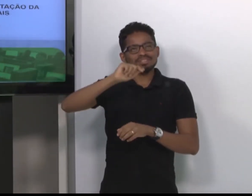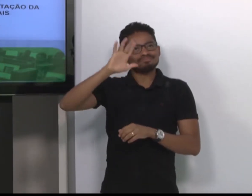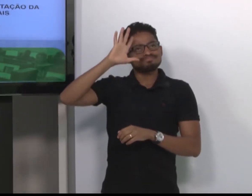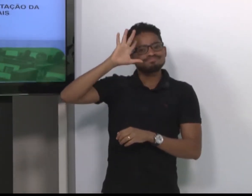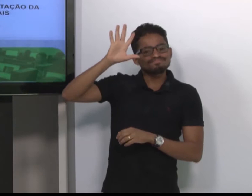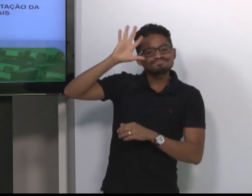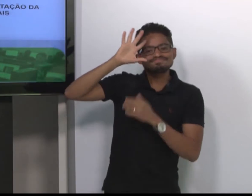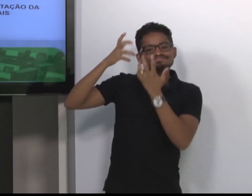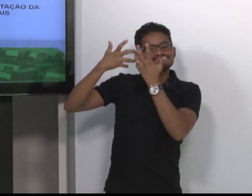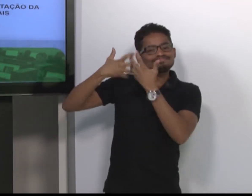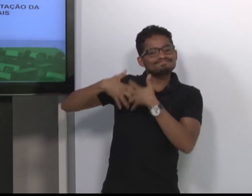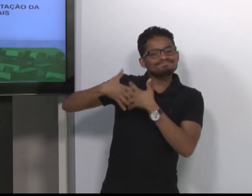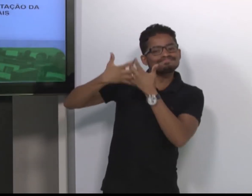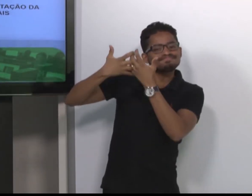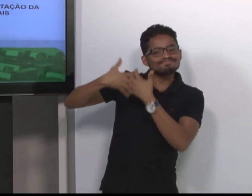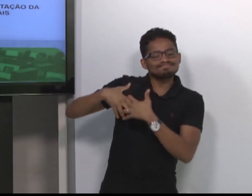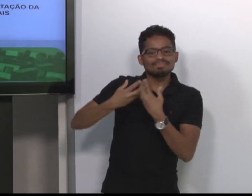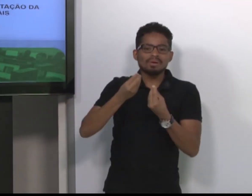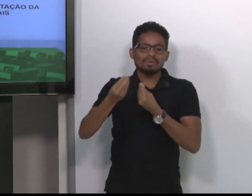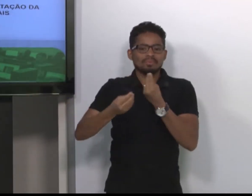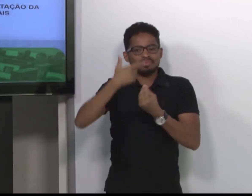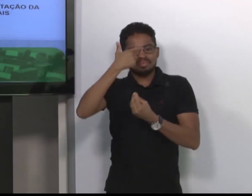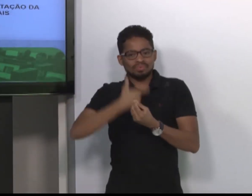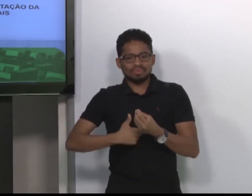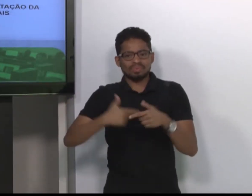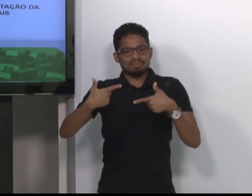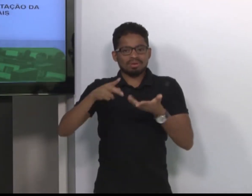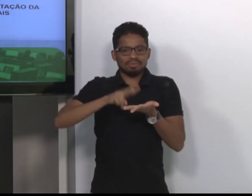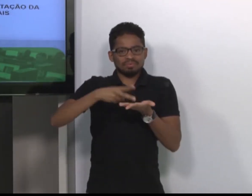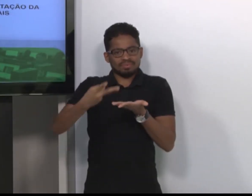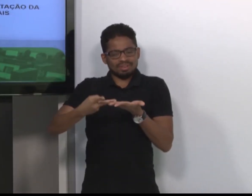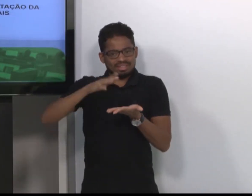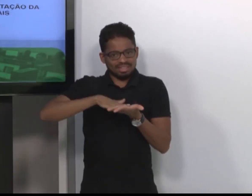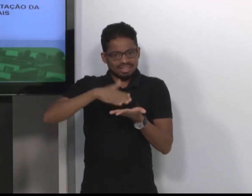promover reflexões sobre o trabalho do tradutor-intérprete.